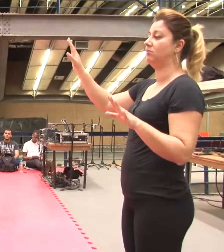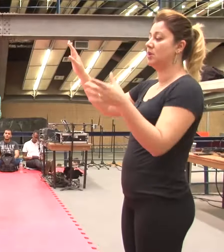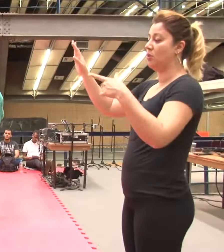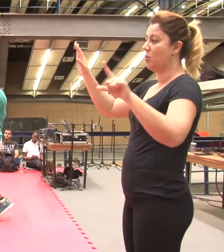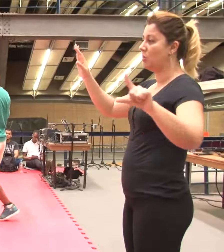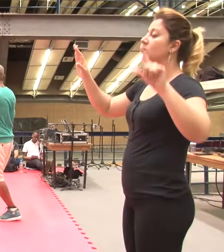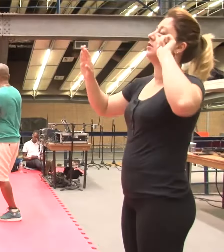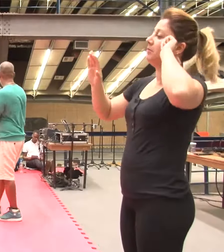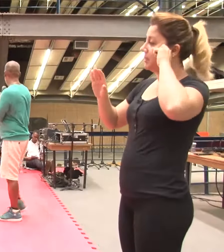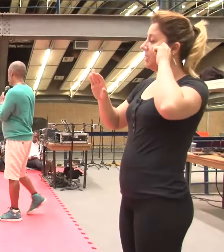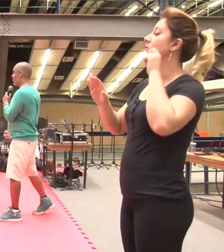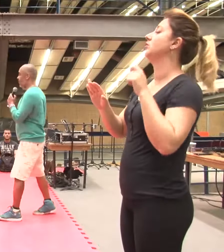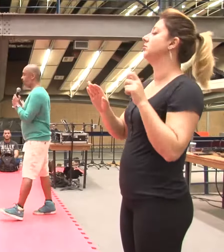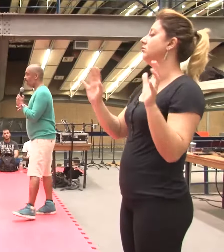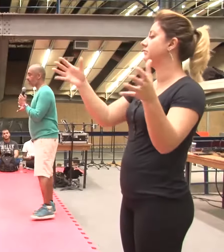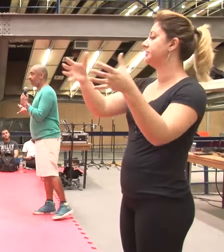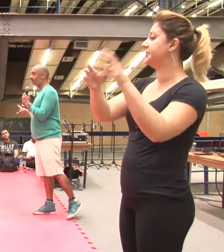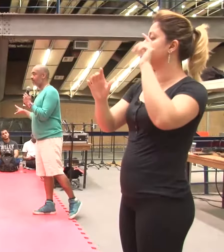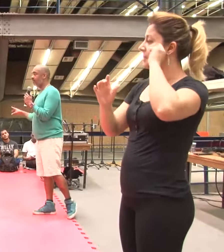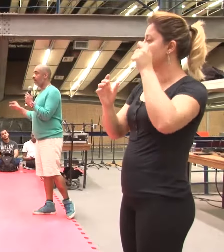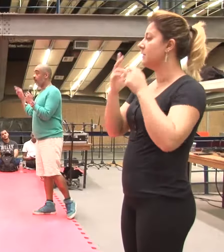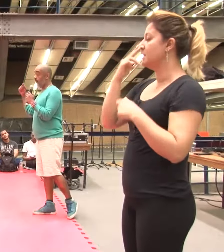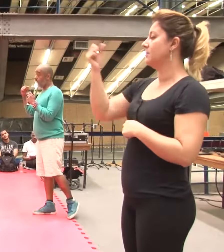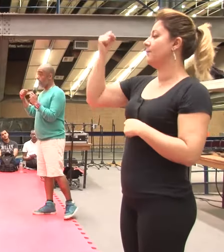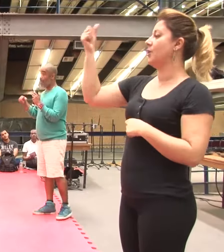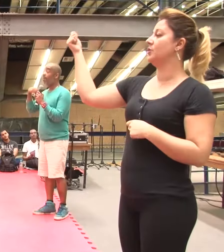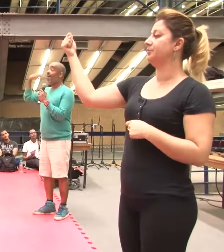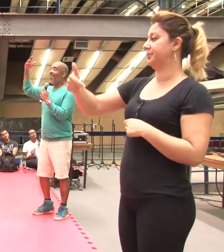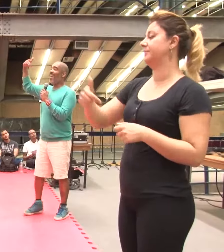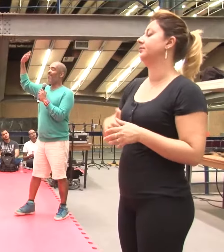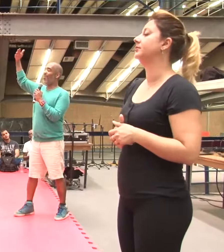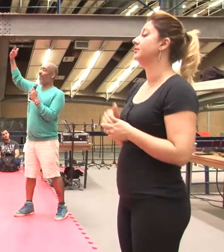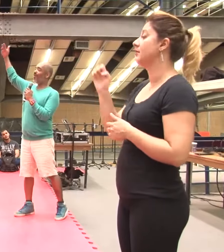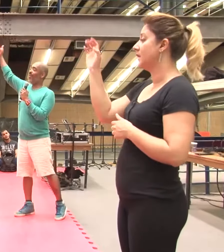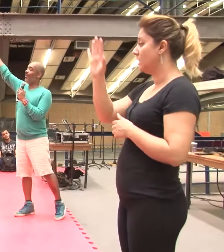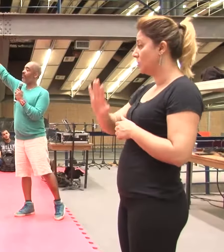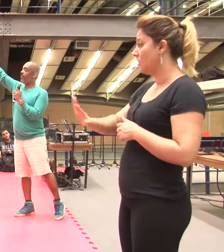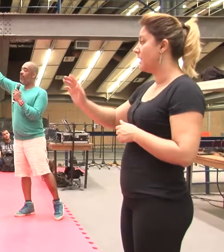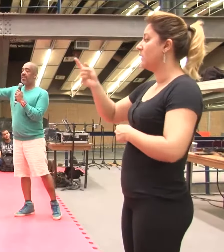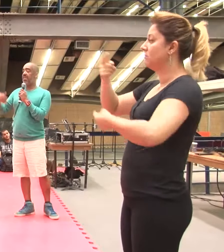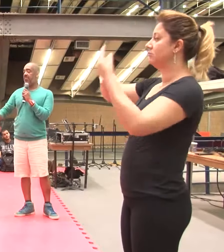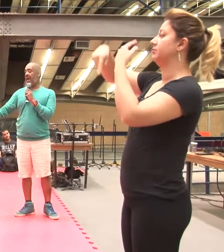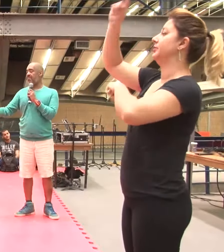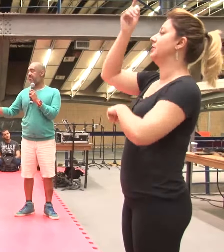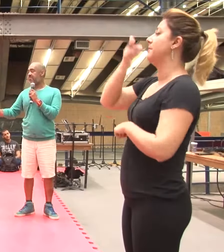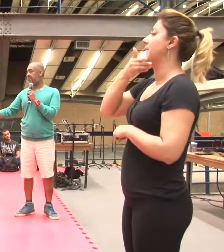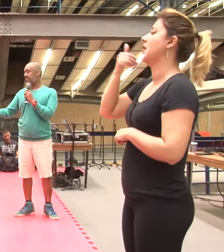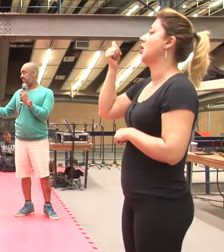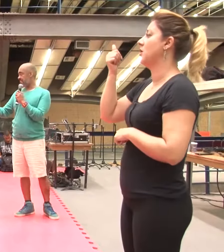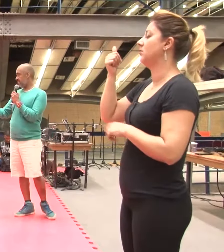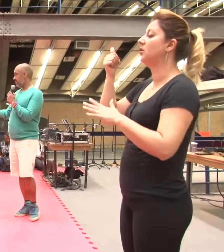É baseado nessa ideia da questão de superioridade da raça, do europeu evoluído e do